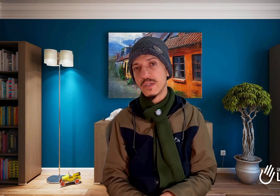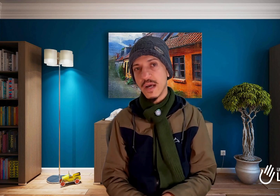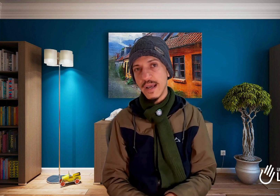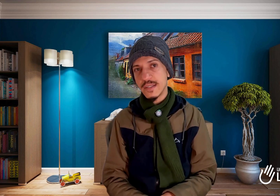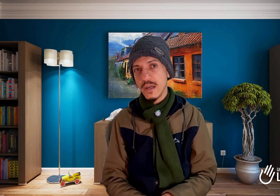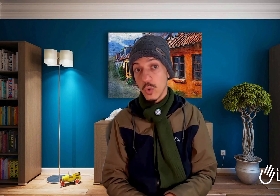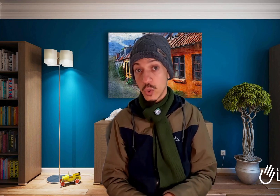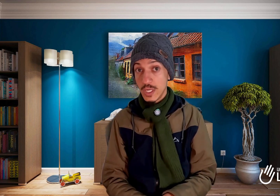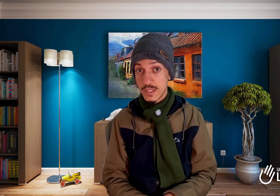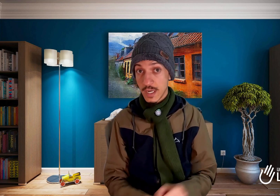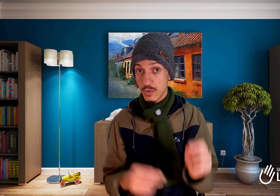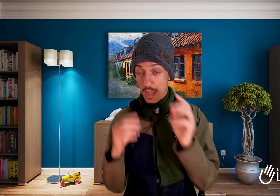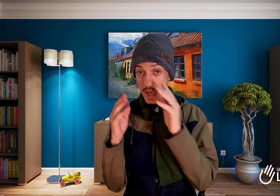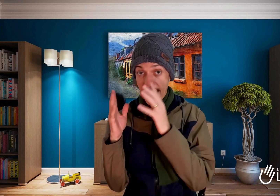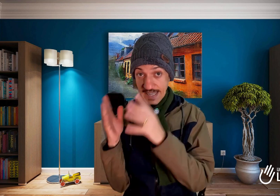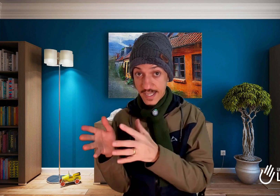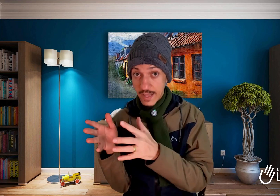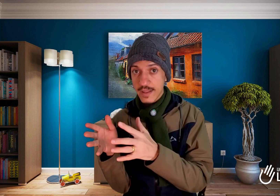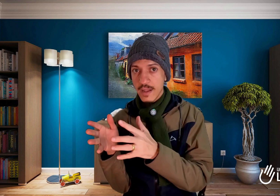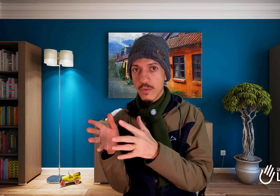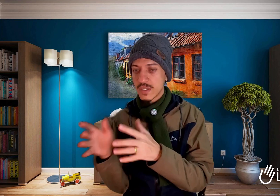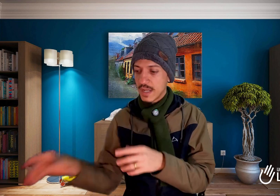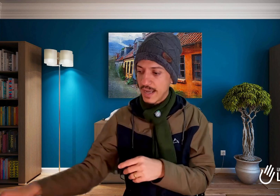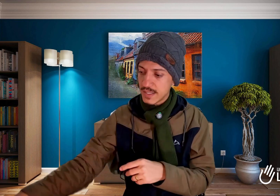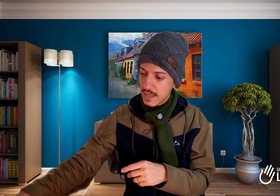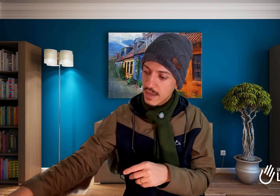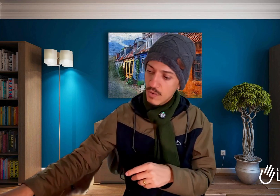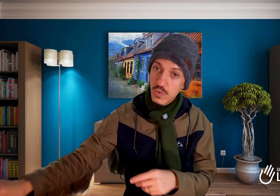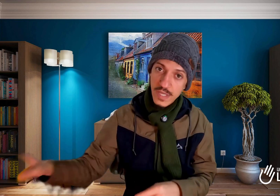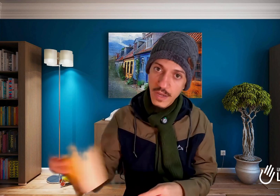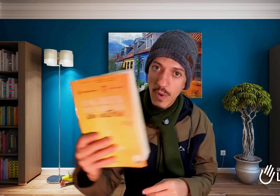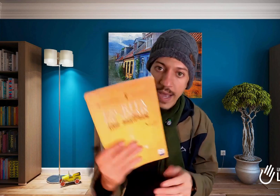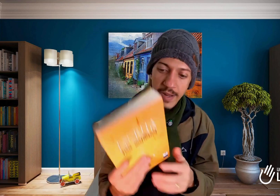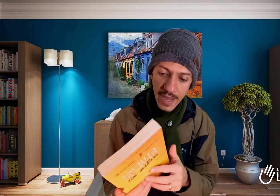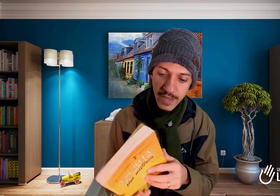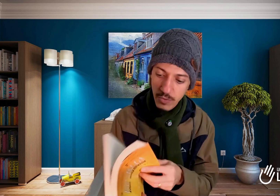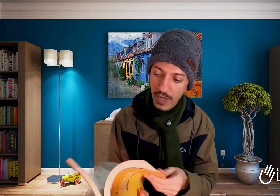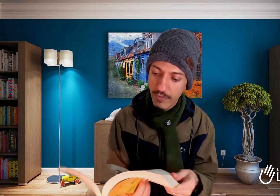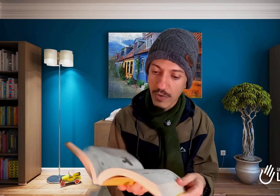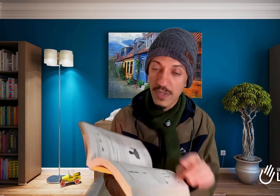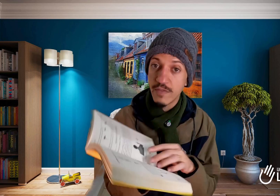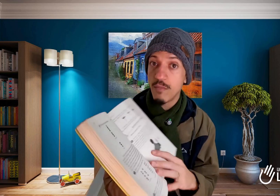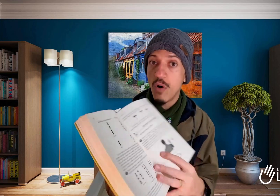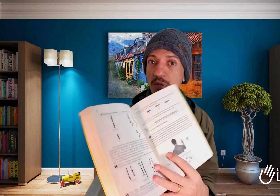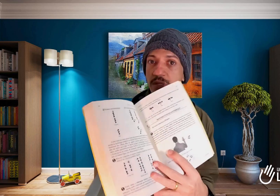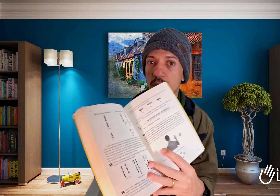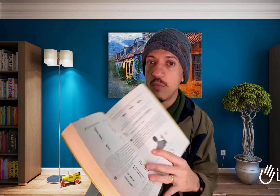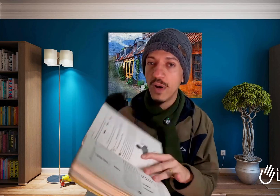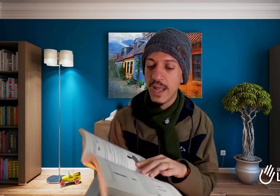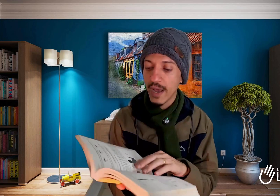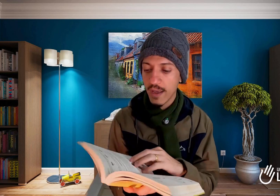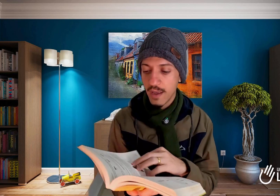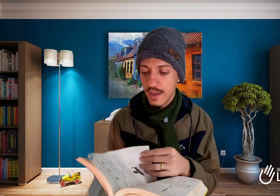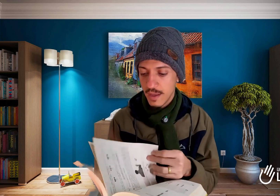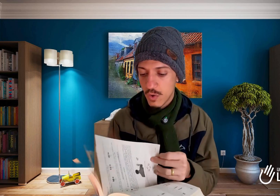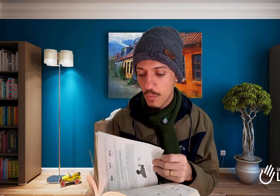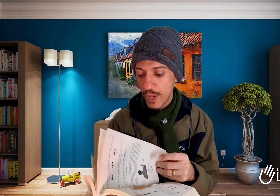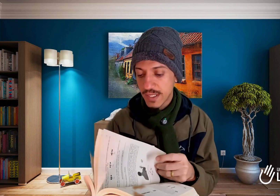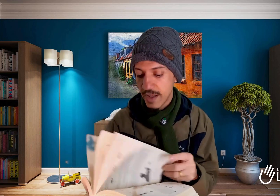sinais, utilizando a escrita da língua de sinais. O SignWire, né, aqui no livro, inclusive, mostra como ler e como escrever